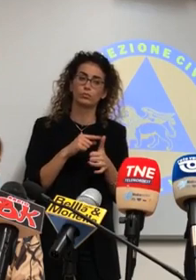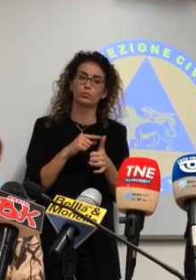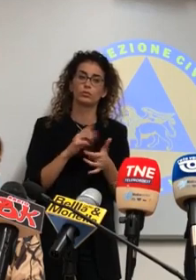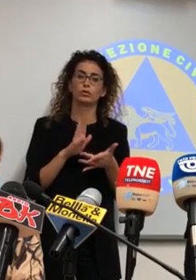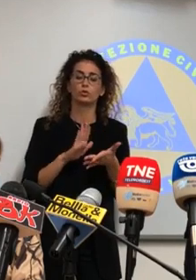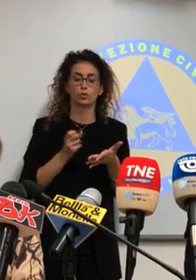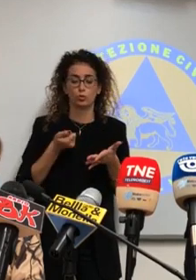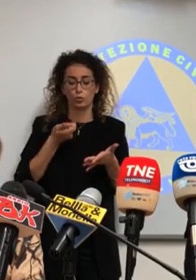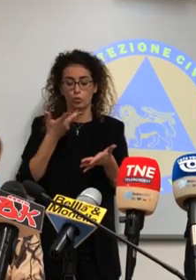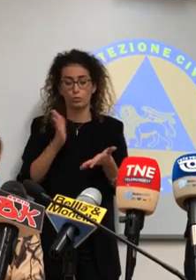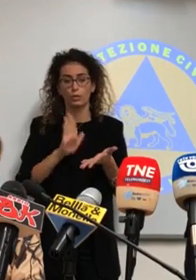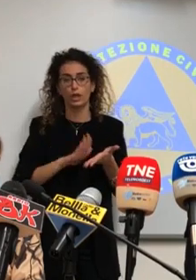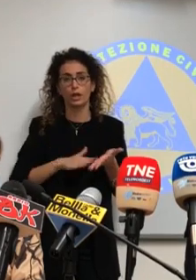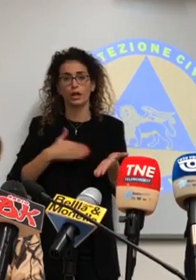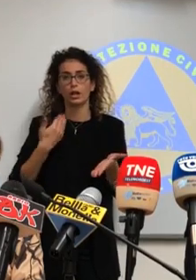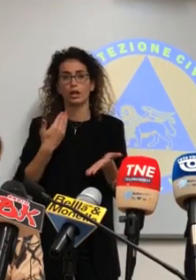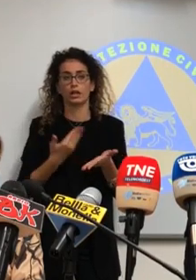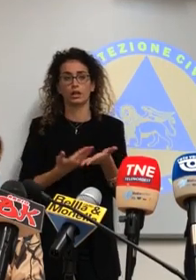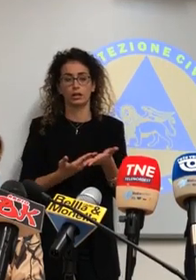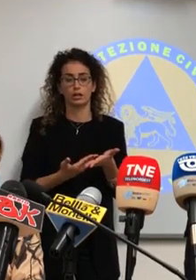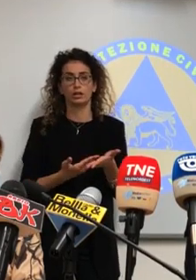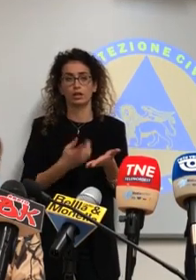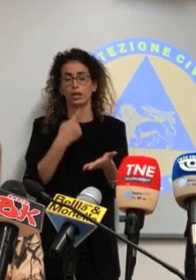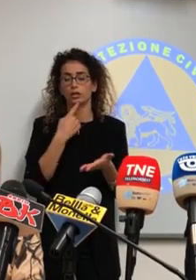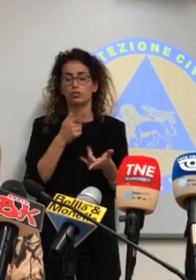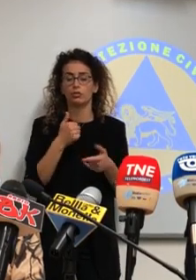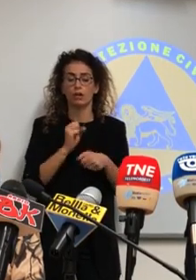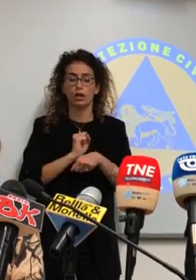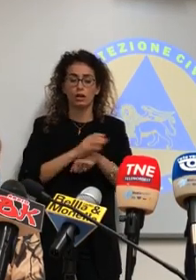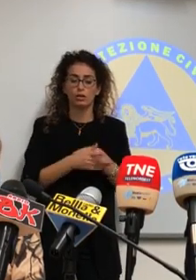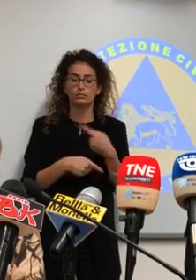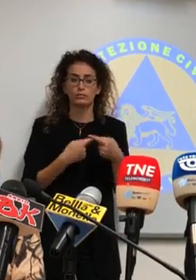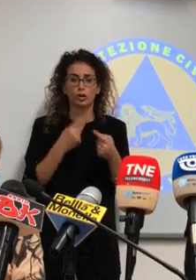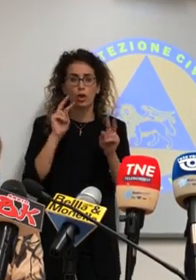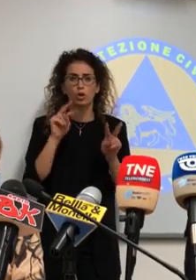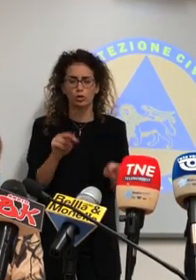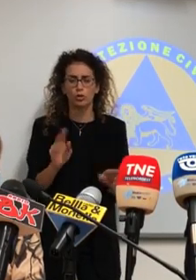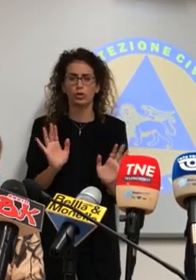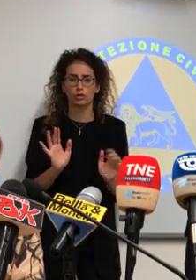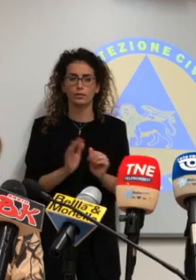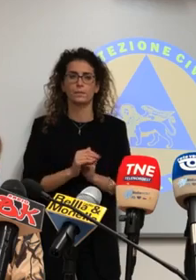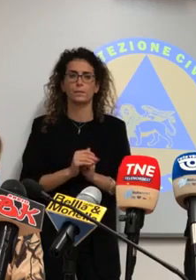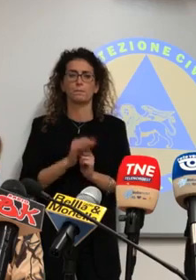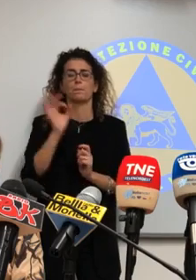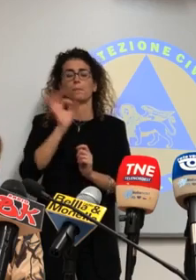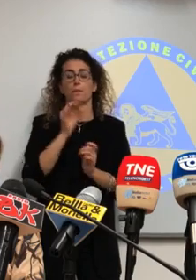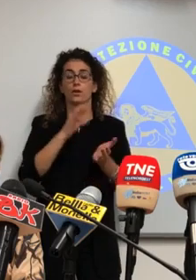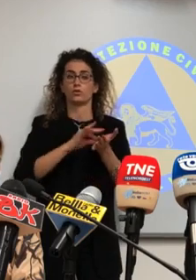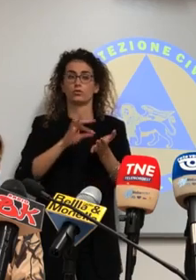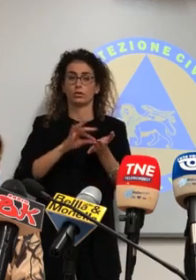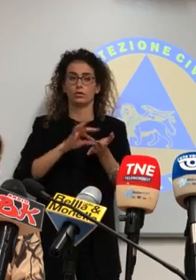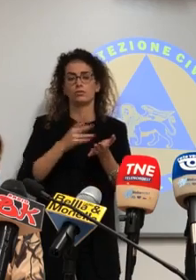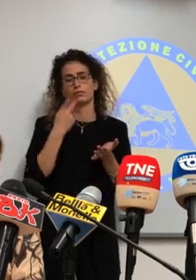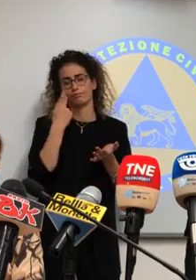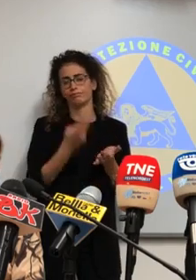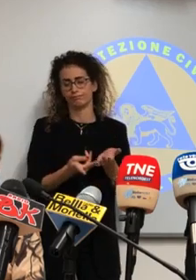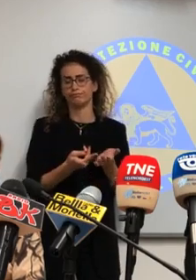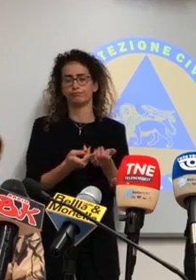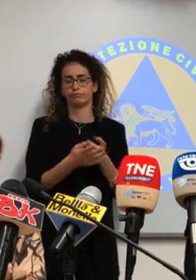numeri che ci dicono che ancora l'infezione veramente la stiamo controllando. Anche l'incidenza nelle scuole, insomma, vedrete, sono